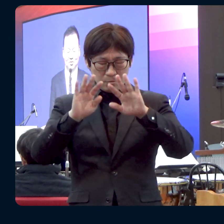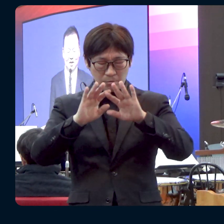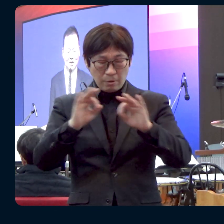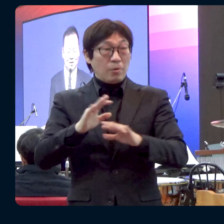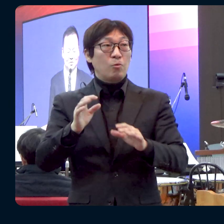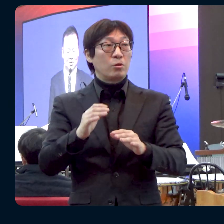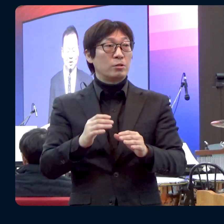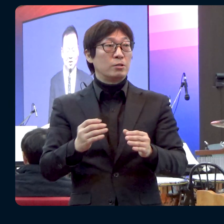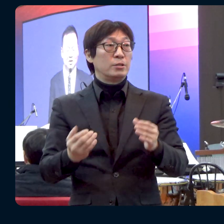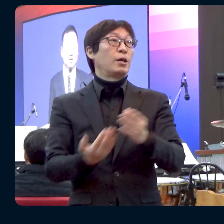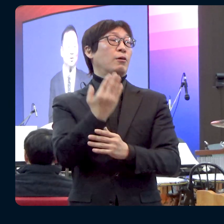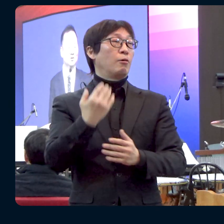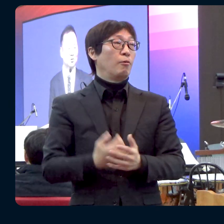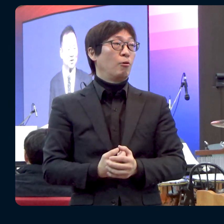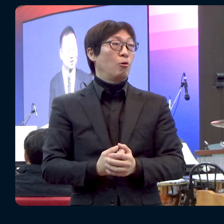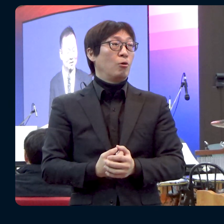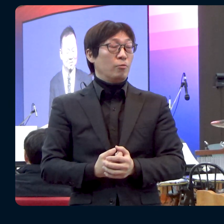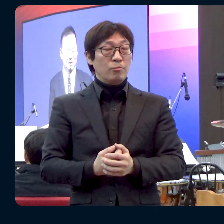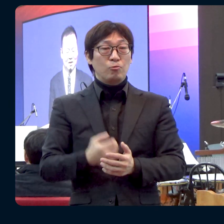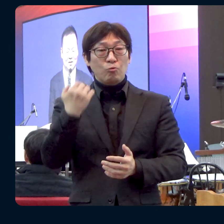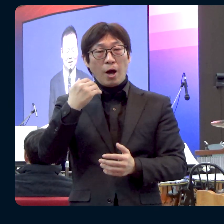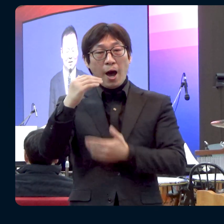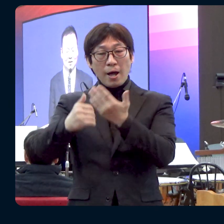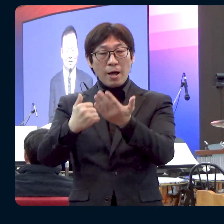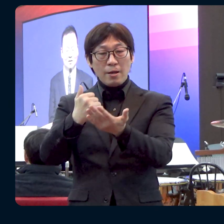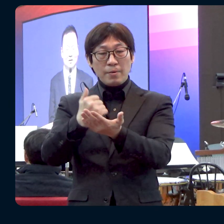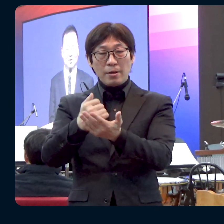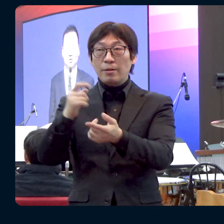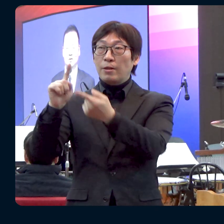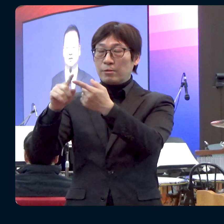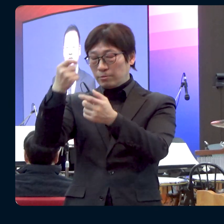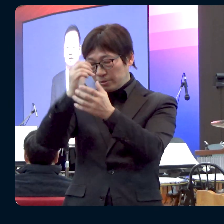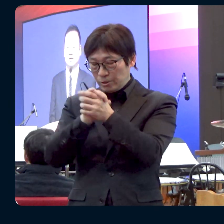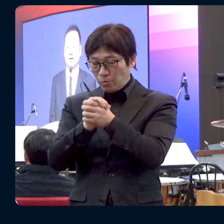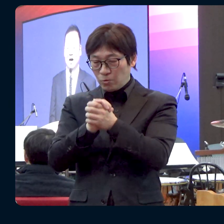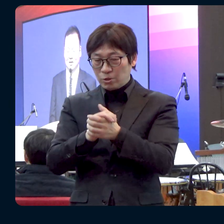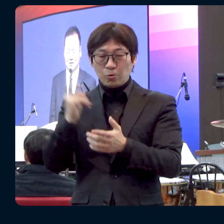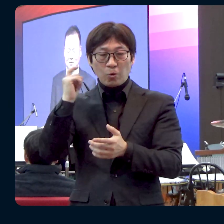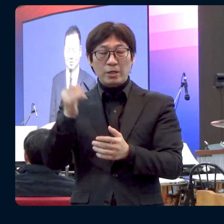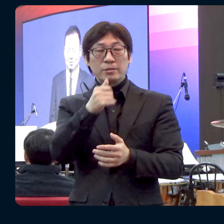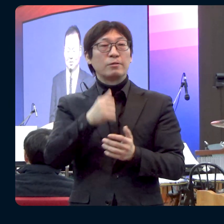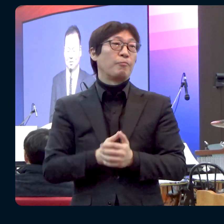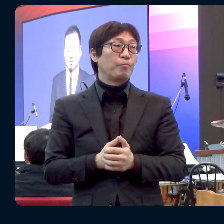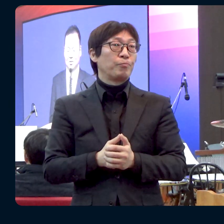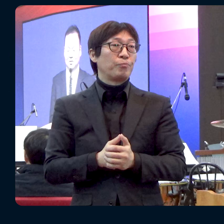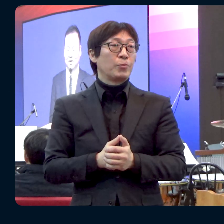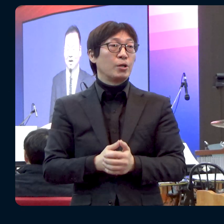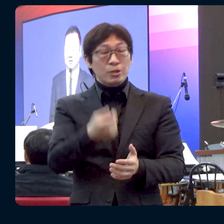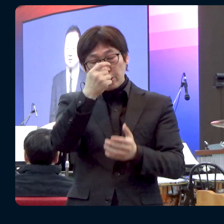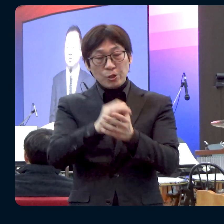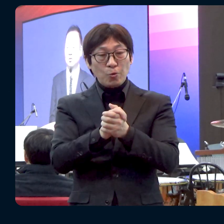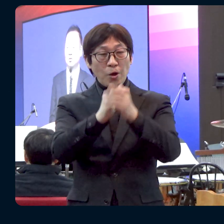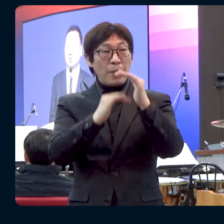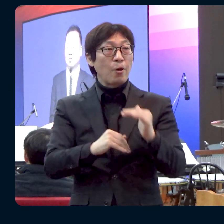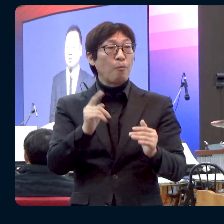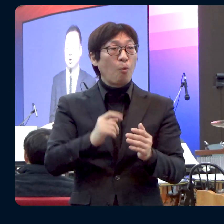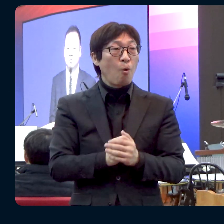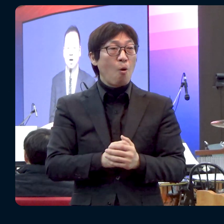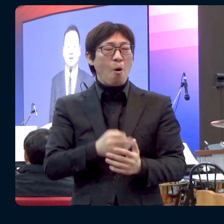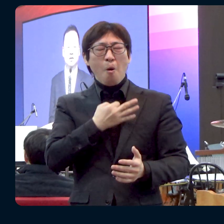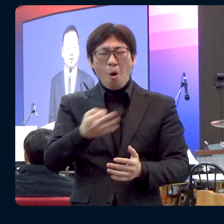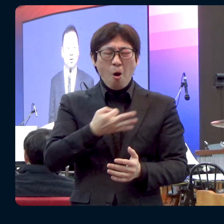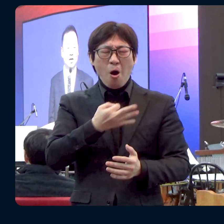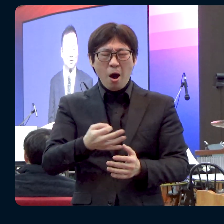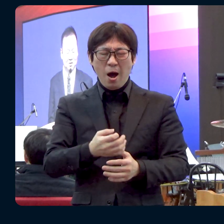놀랍니다. 누군가 하나님을 부르면서 기도하는 소리가 들립니다. 그 기도는 악을 쓰고